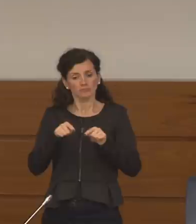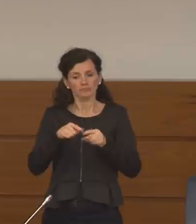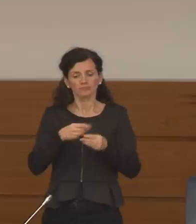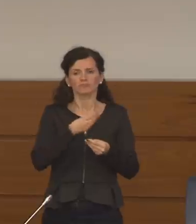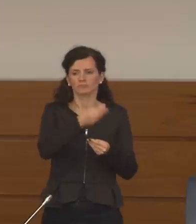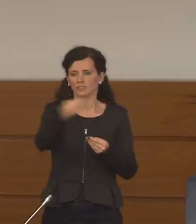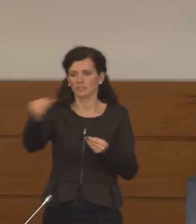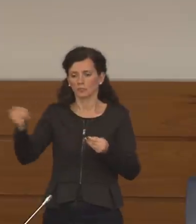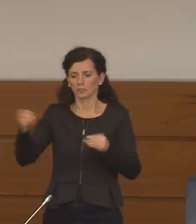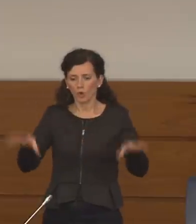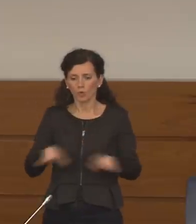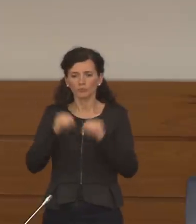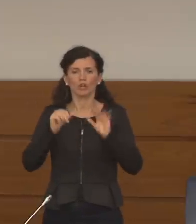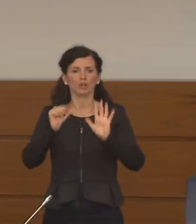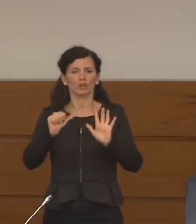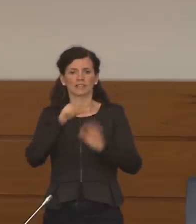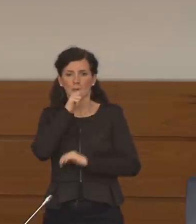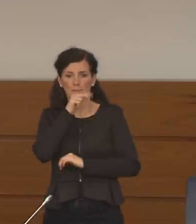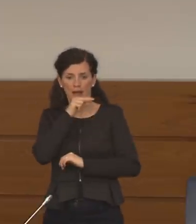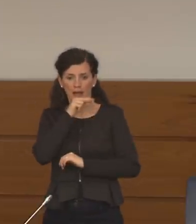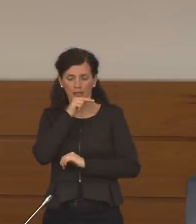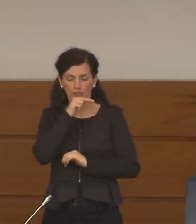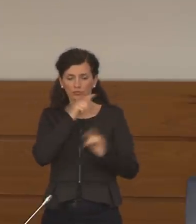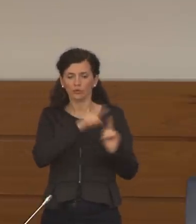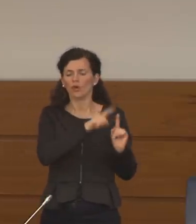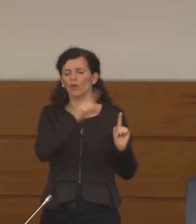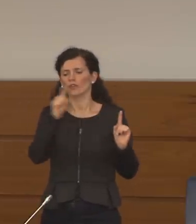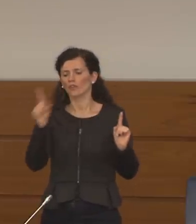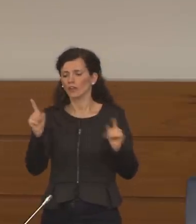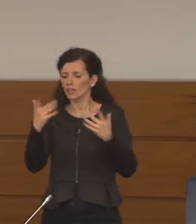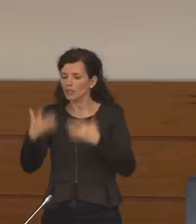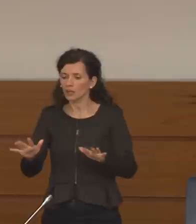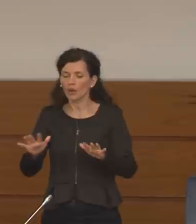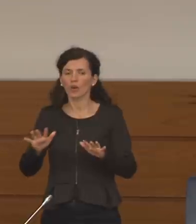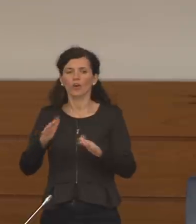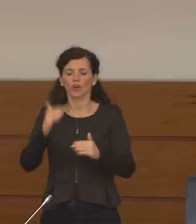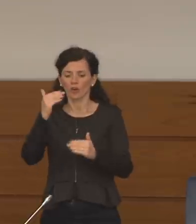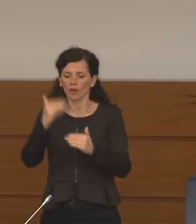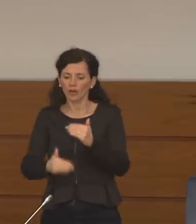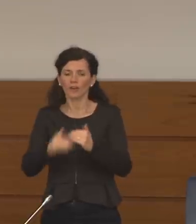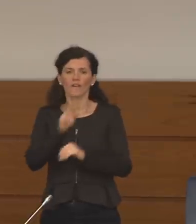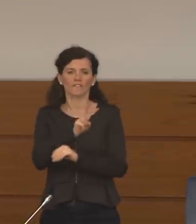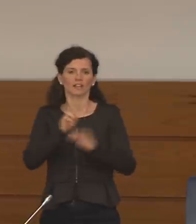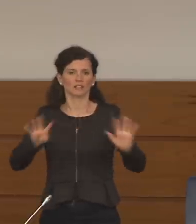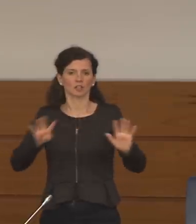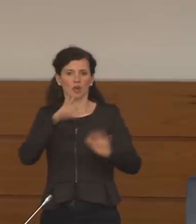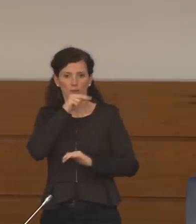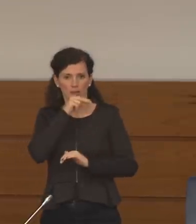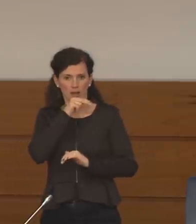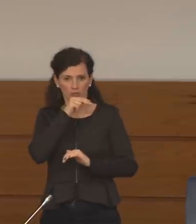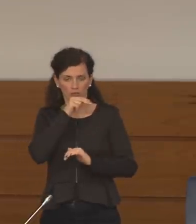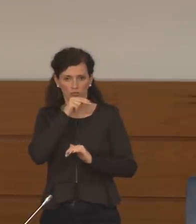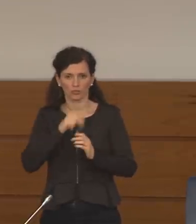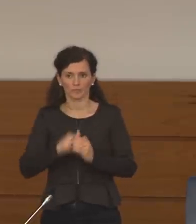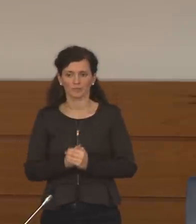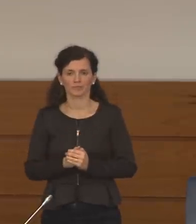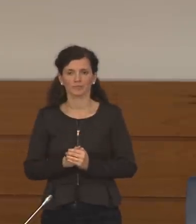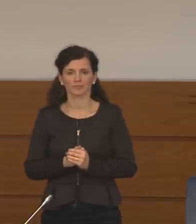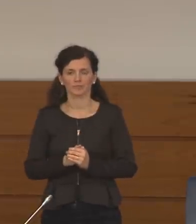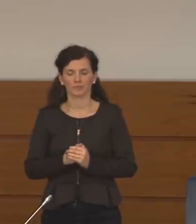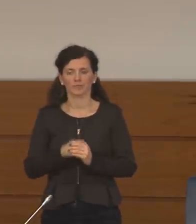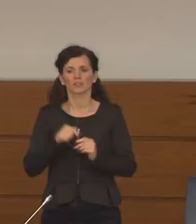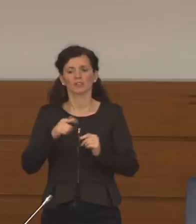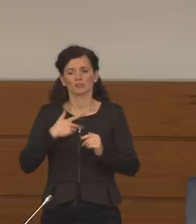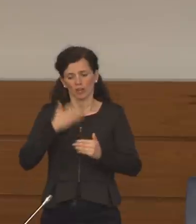avuto inizio il 6 di marzo e sarà ultimata entro il 29 di marzo con cadenze